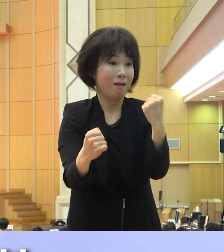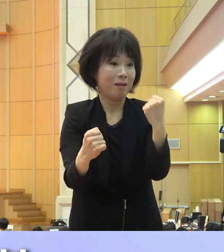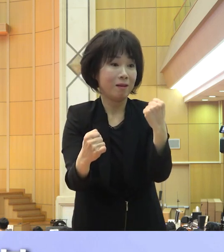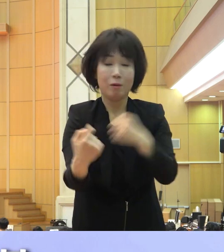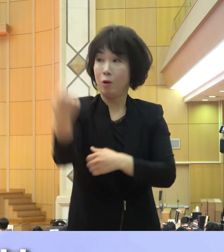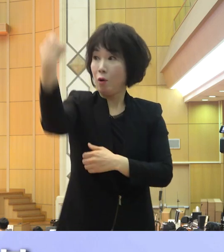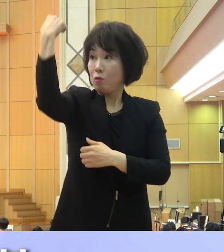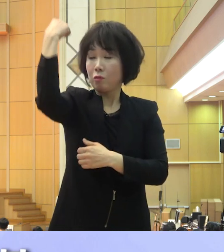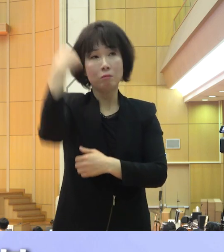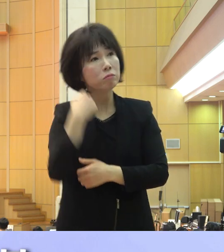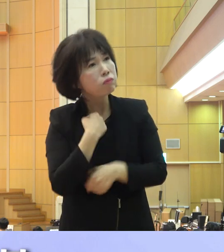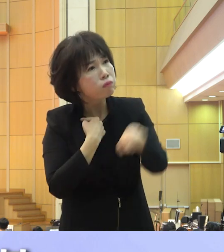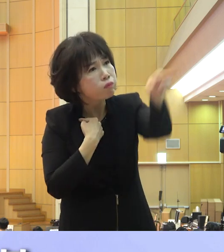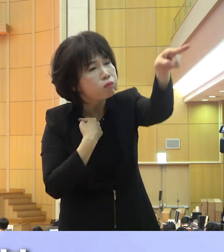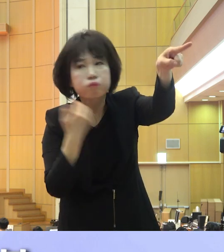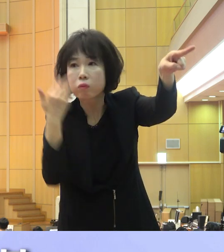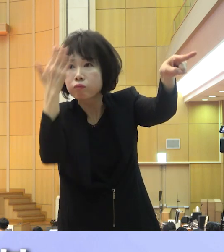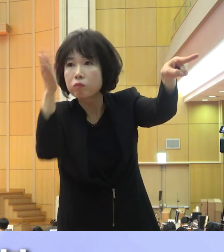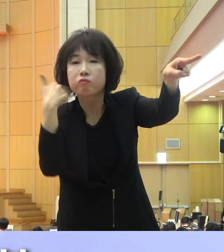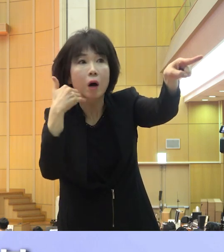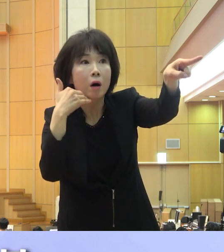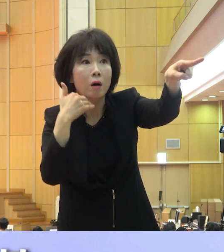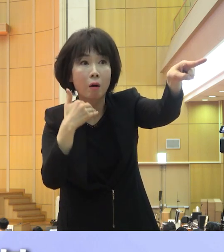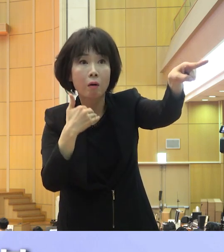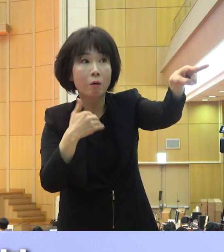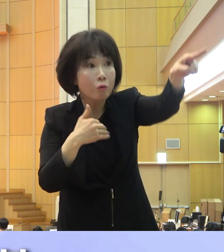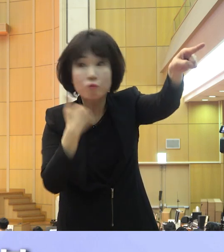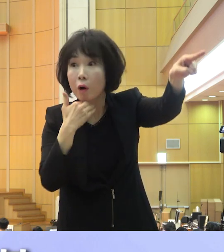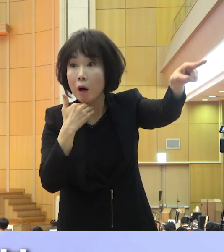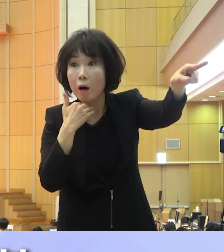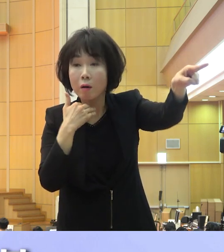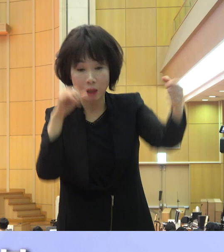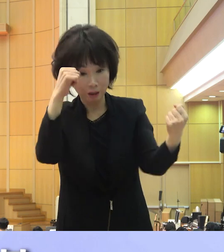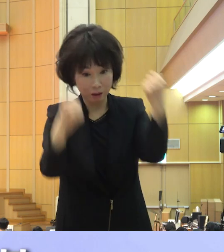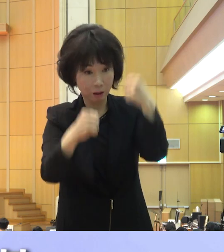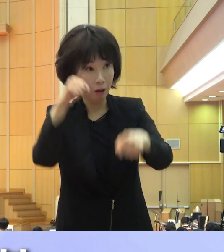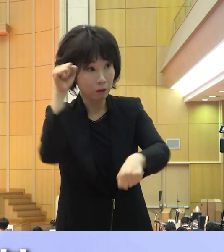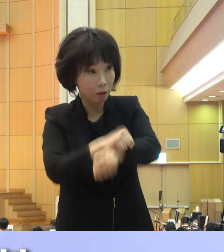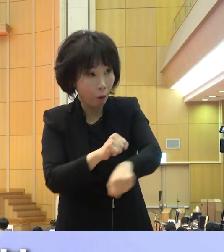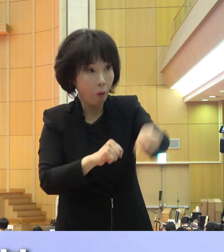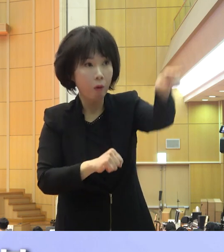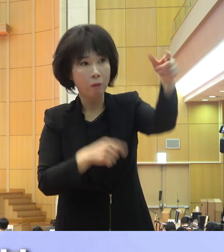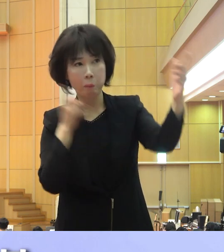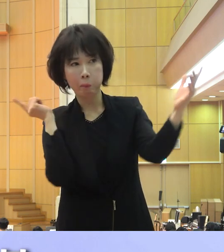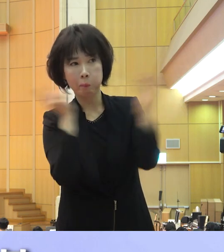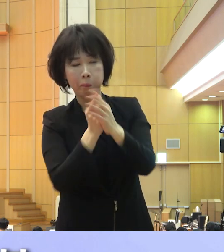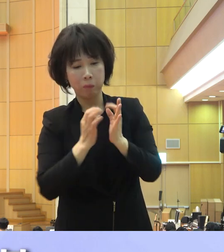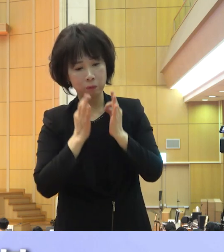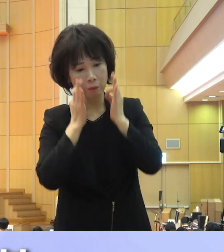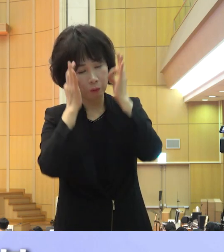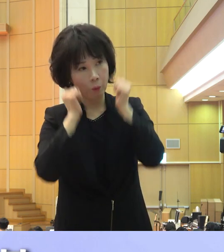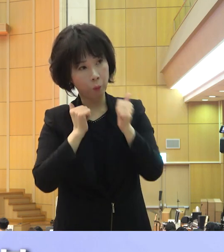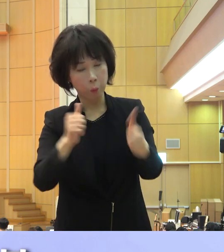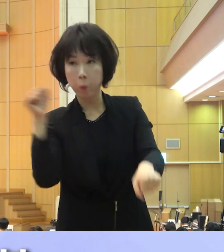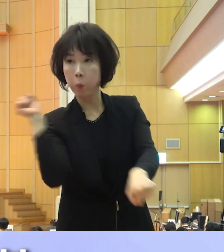회장님께서 그걸 보더니 저 누구냐고, 제 기사입니다. 오, 사람이 성실하게 생겼네 하더니 한